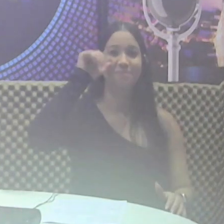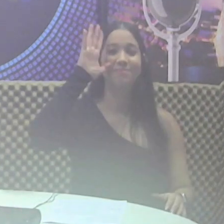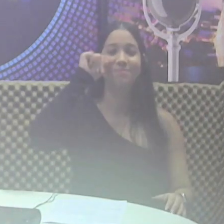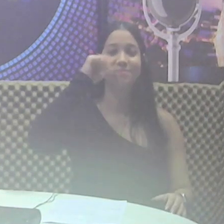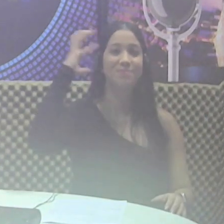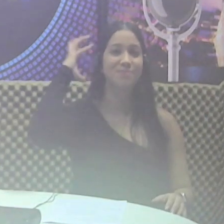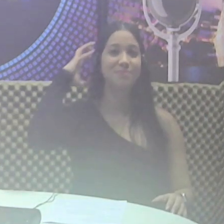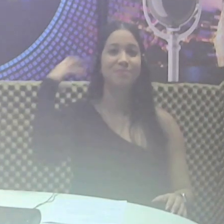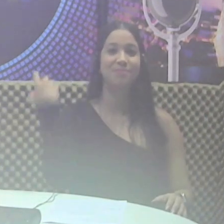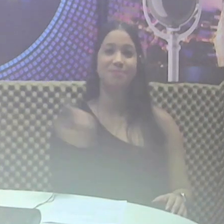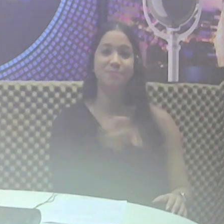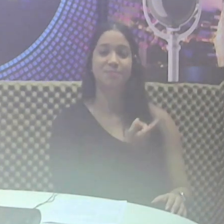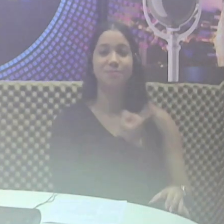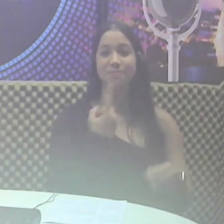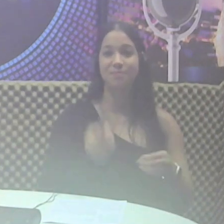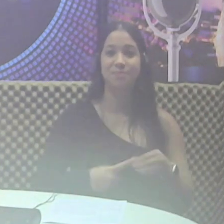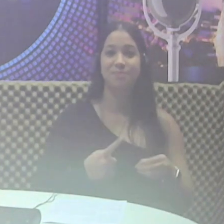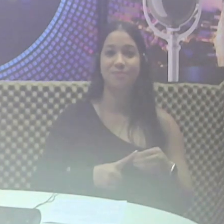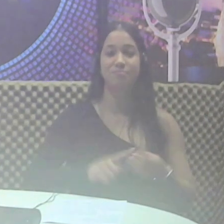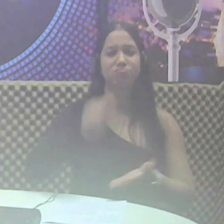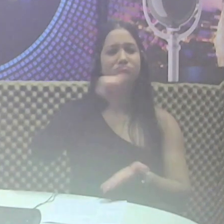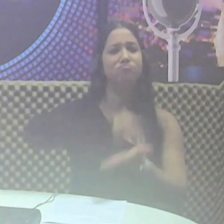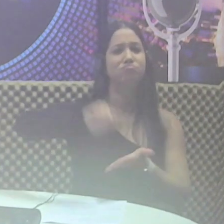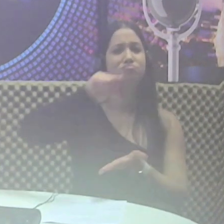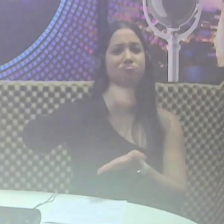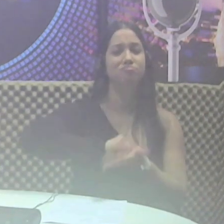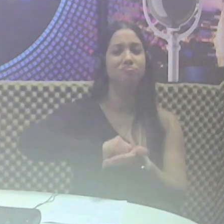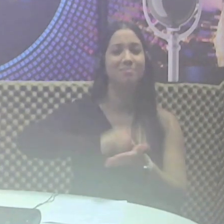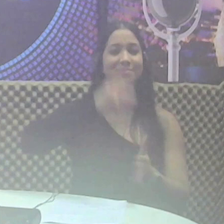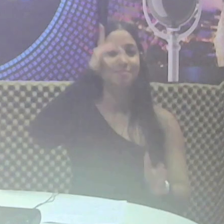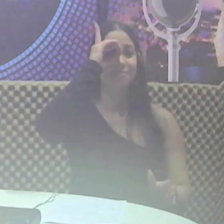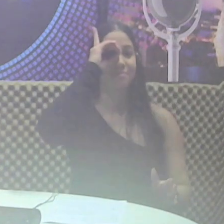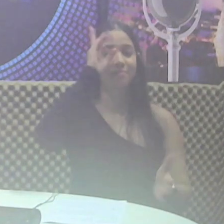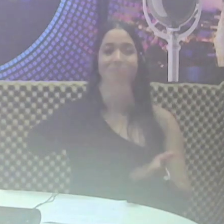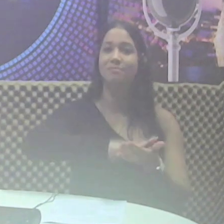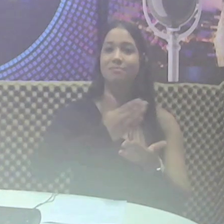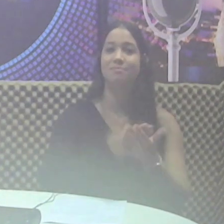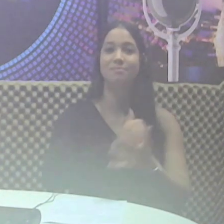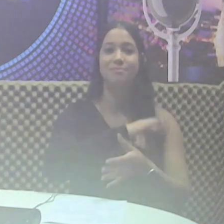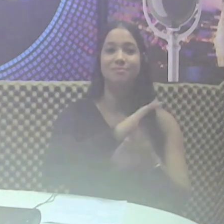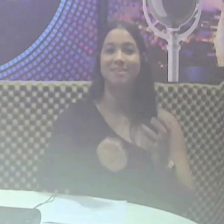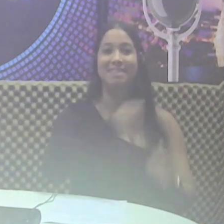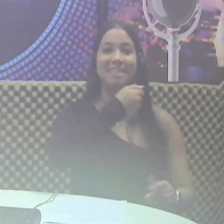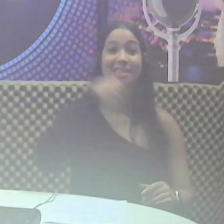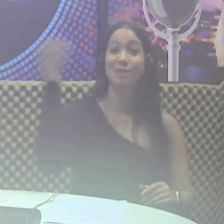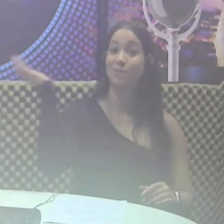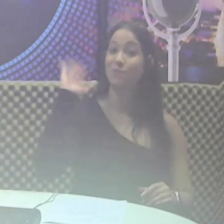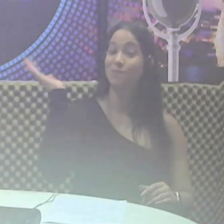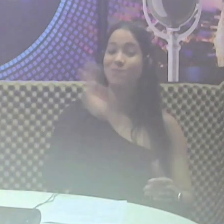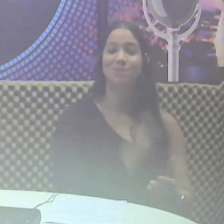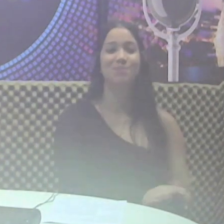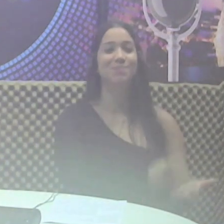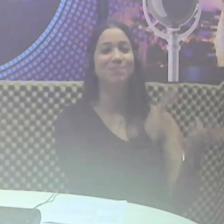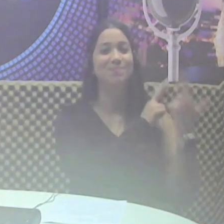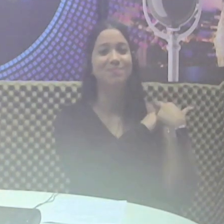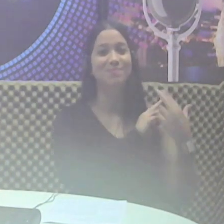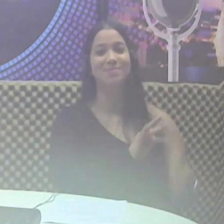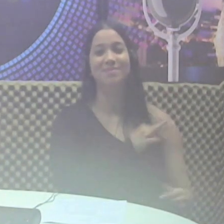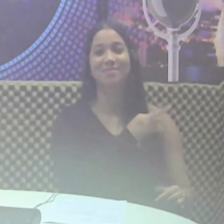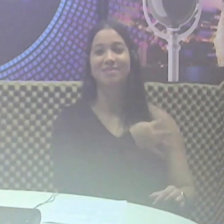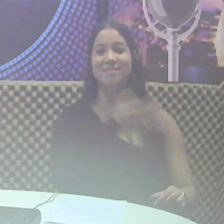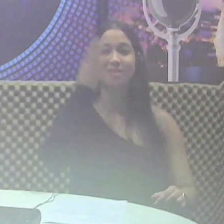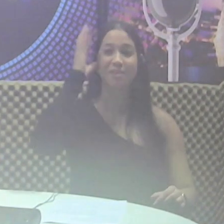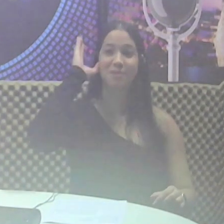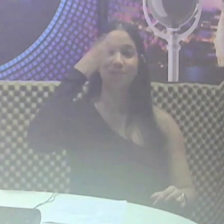sua audiência. Rádio Nossa Cidade, edição Daniela Aires. Tradução em Libras, Amanda Valentim.